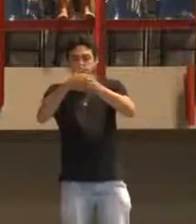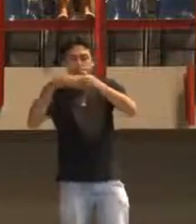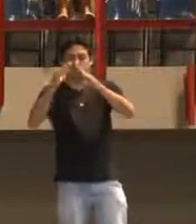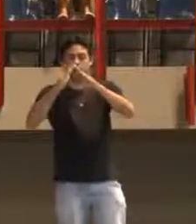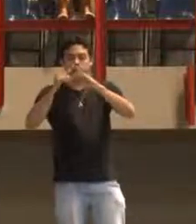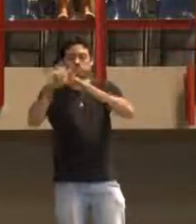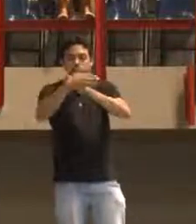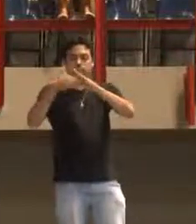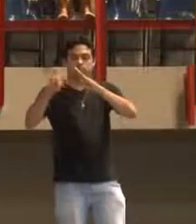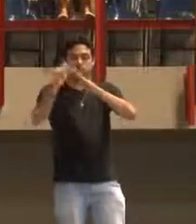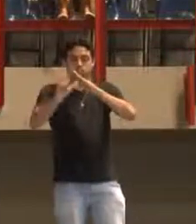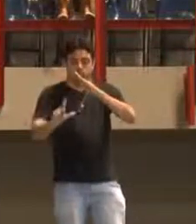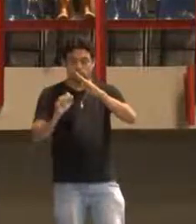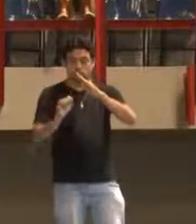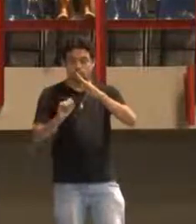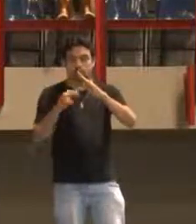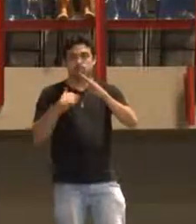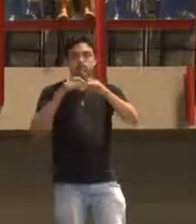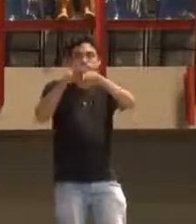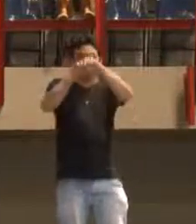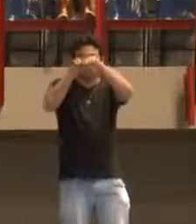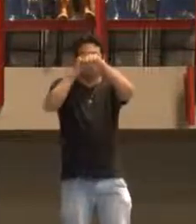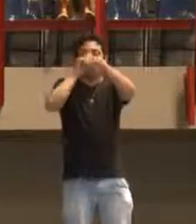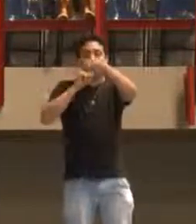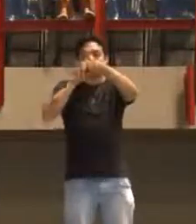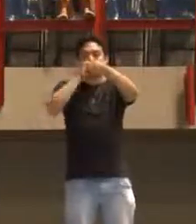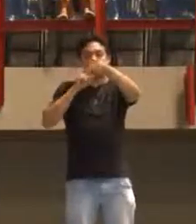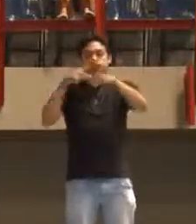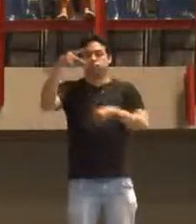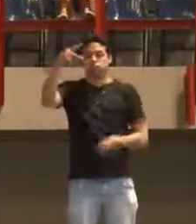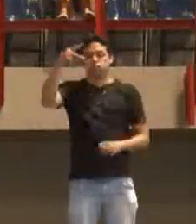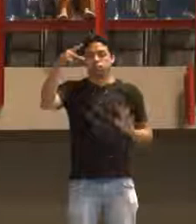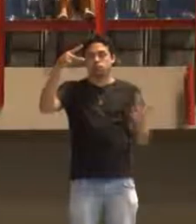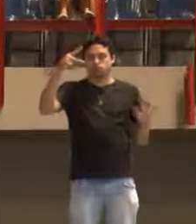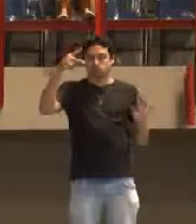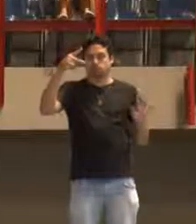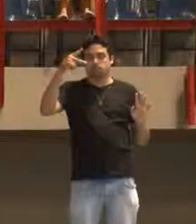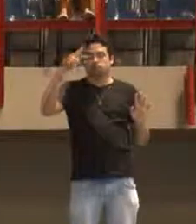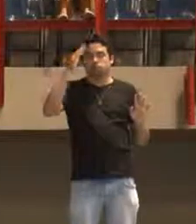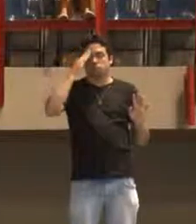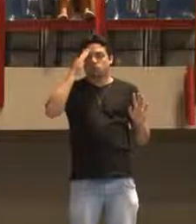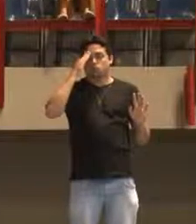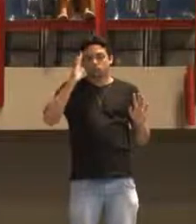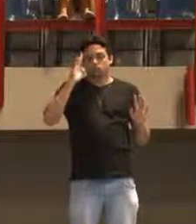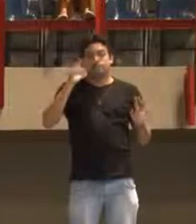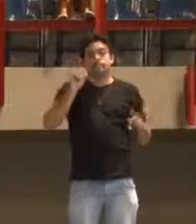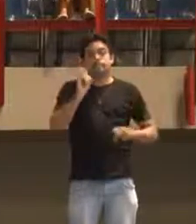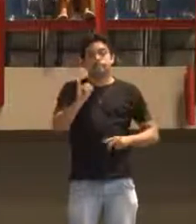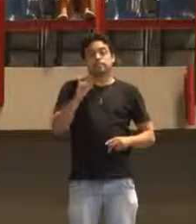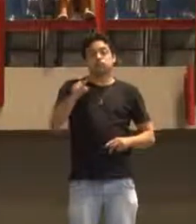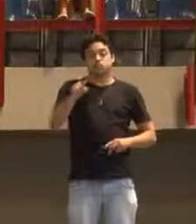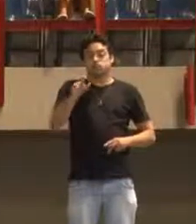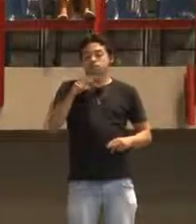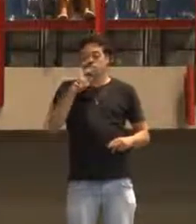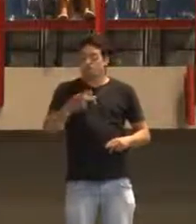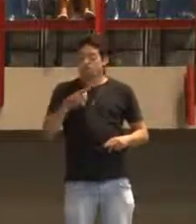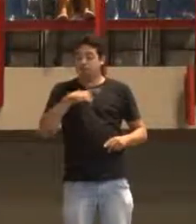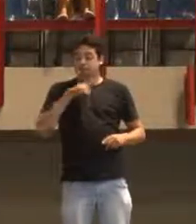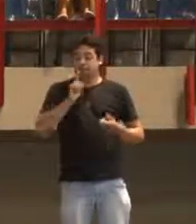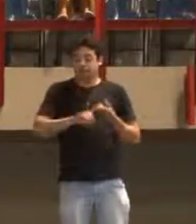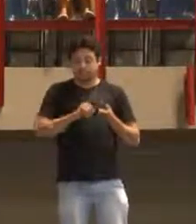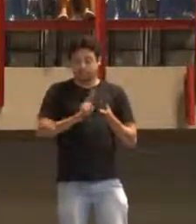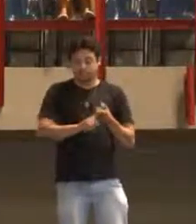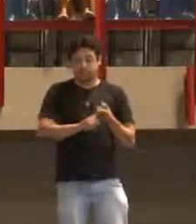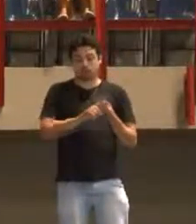Não, a casa pode ser o quê? Verde ou amarelo. Aí só vai ter duas opções para casa, né? Agora, se você disser que o fundo